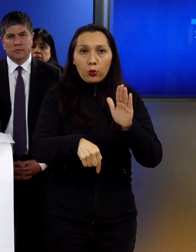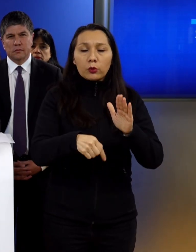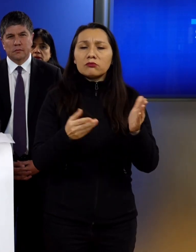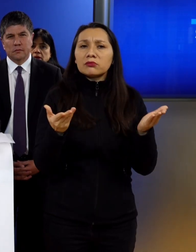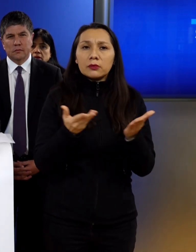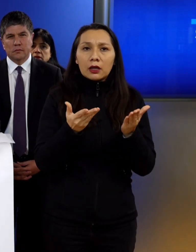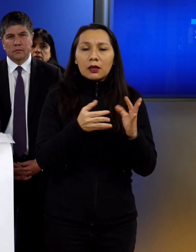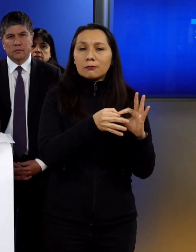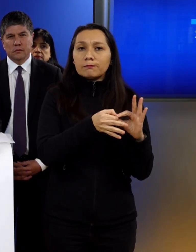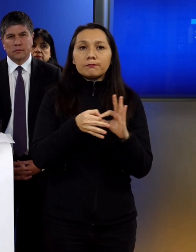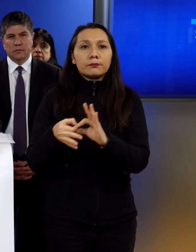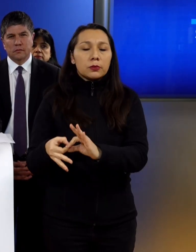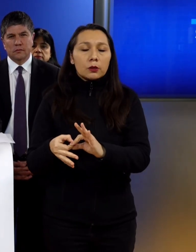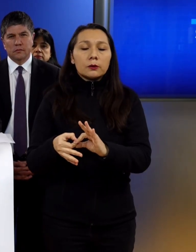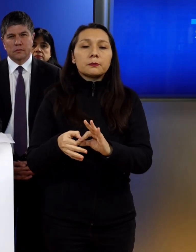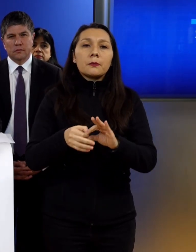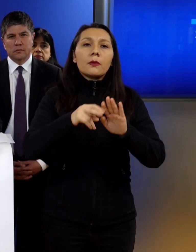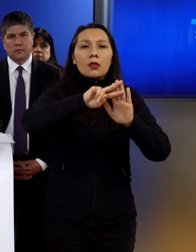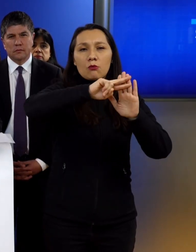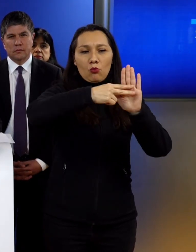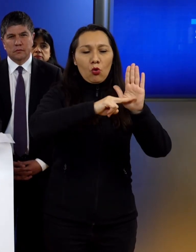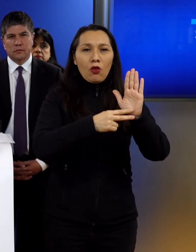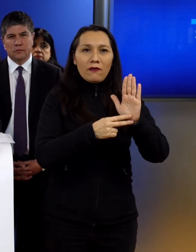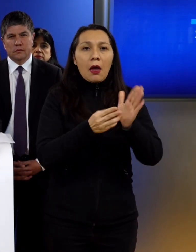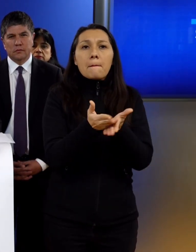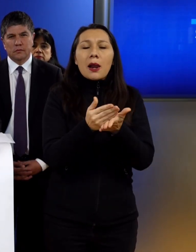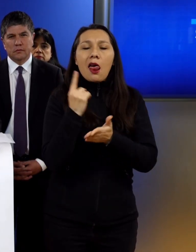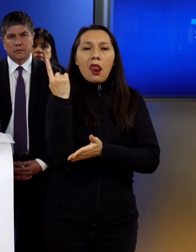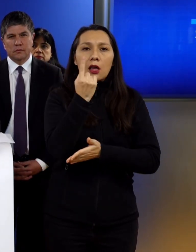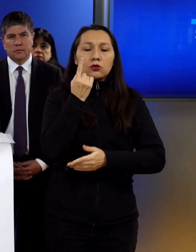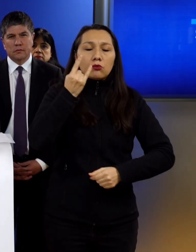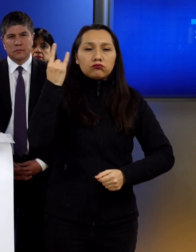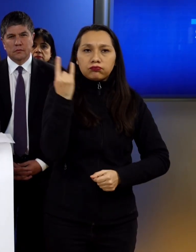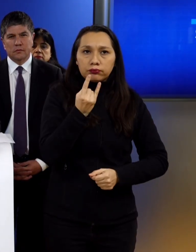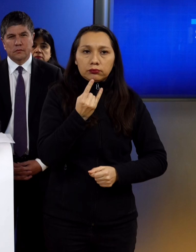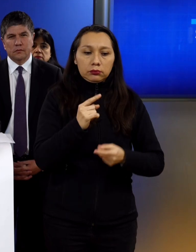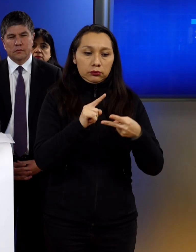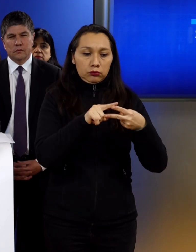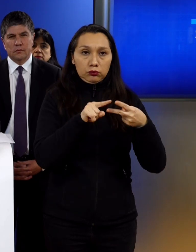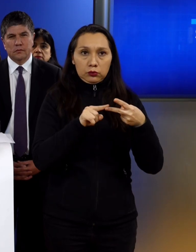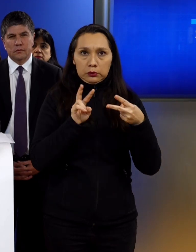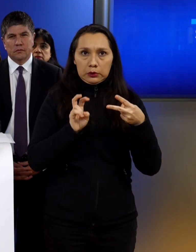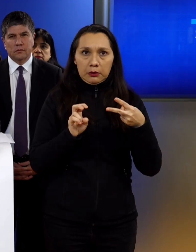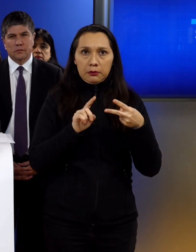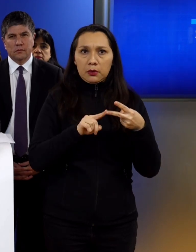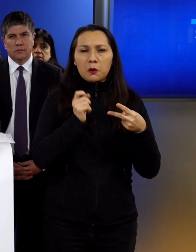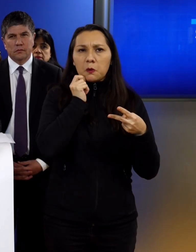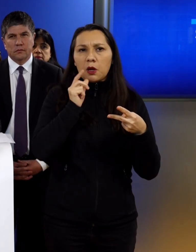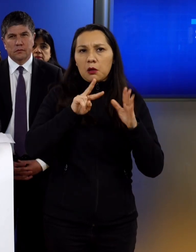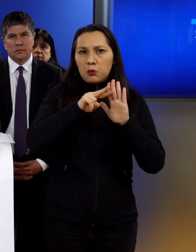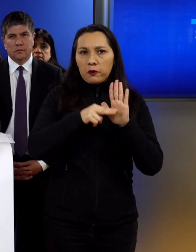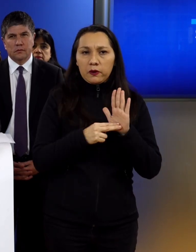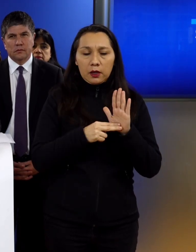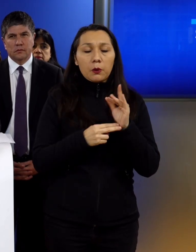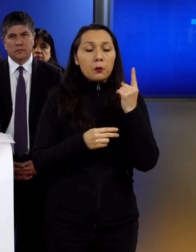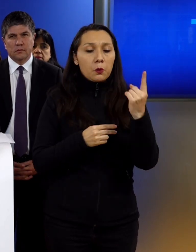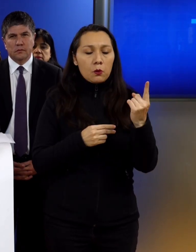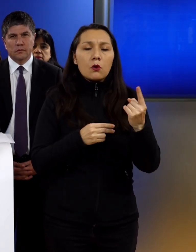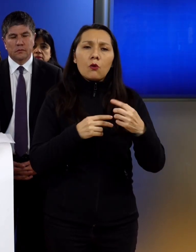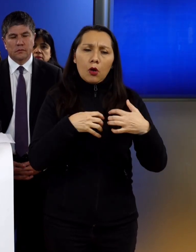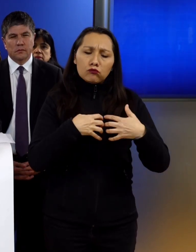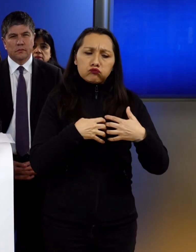que tiene que ver con hacer modificaciones al Plan Nacional de Emergencia en dos materias. Una de ellas es darle